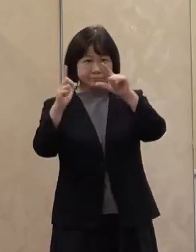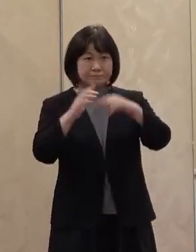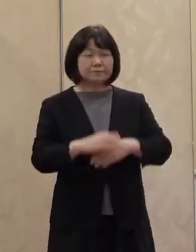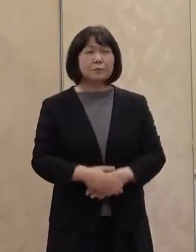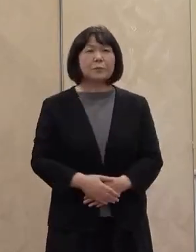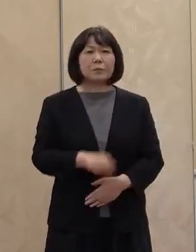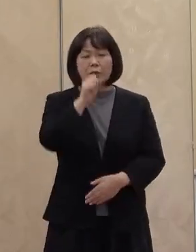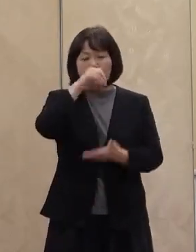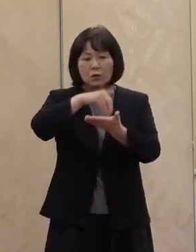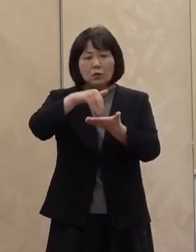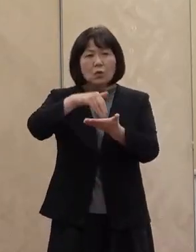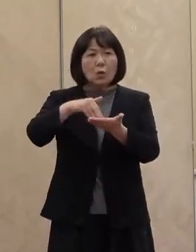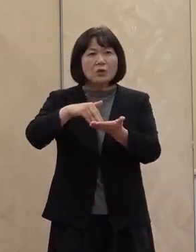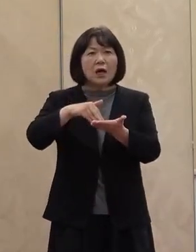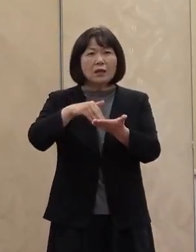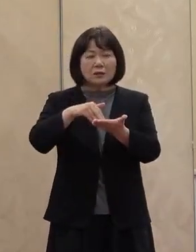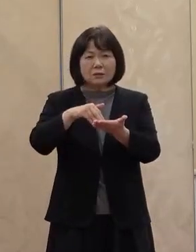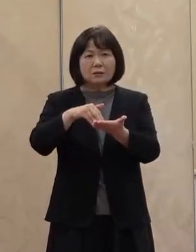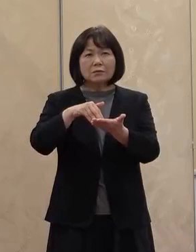予算としては